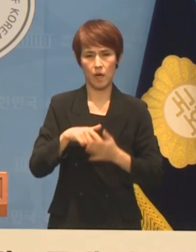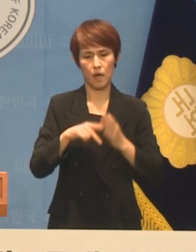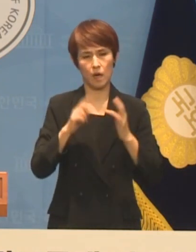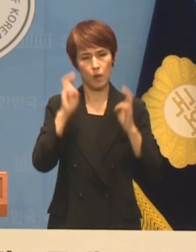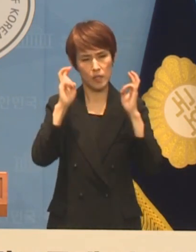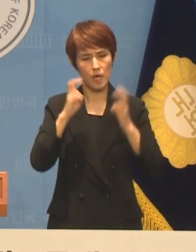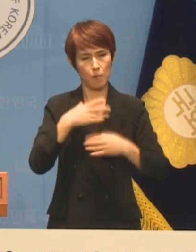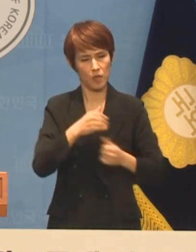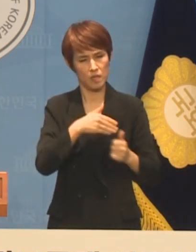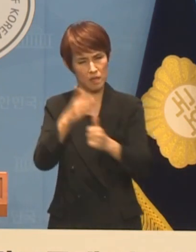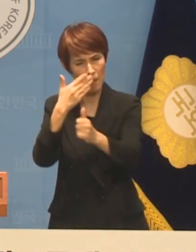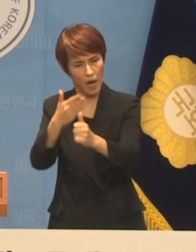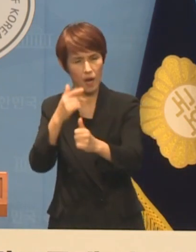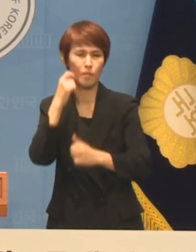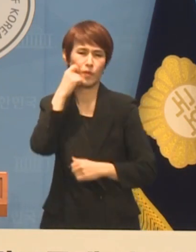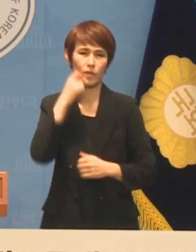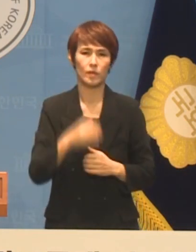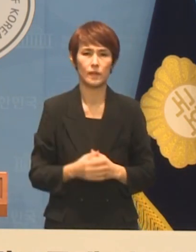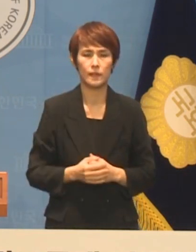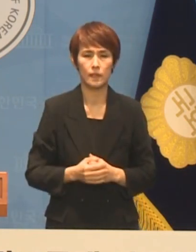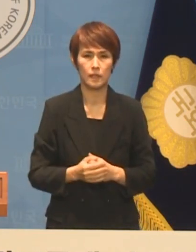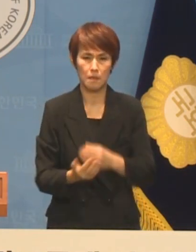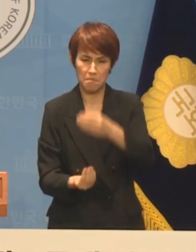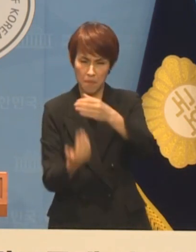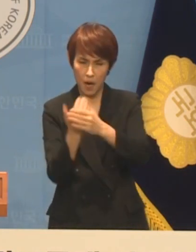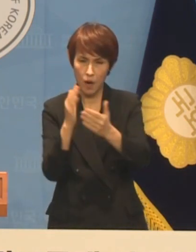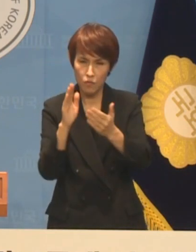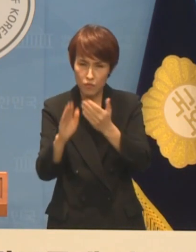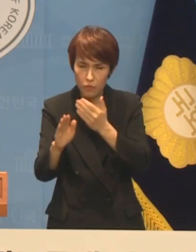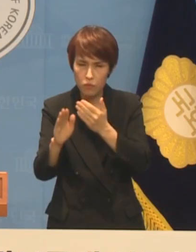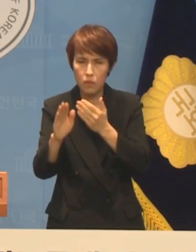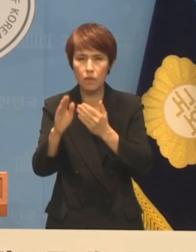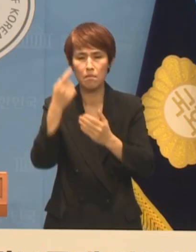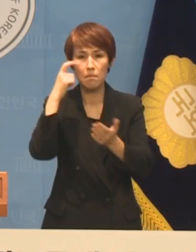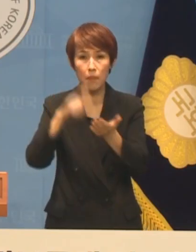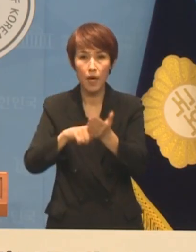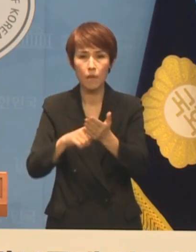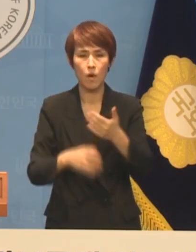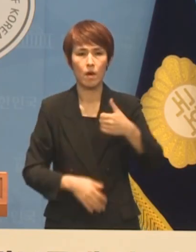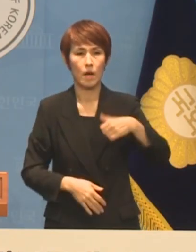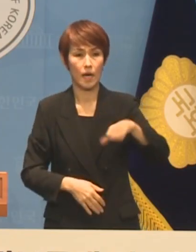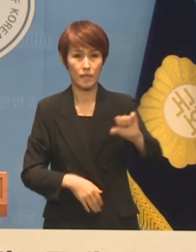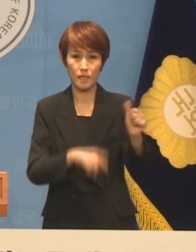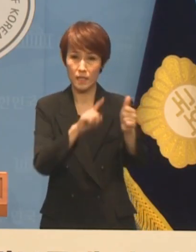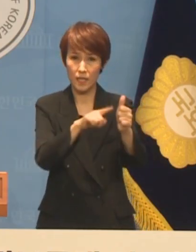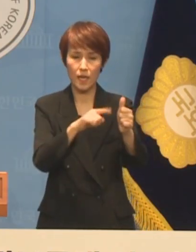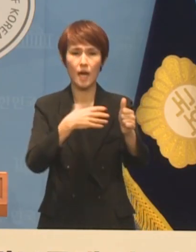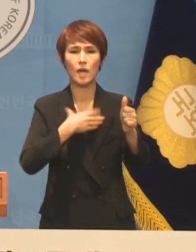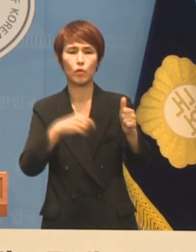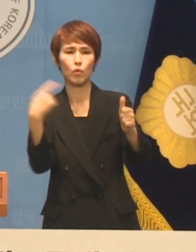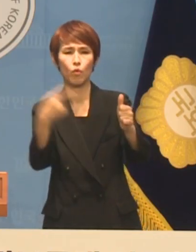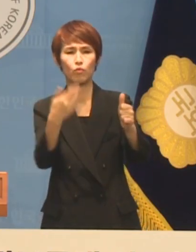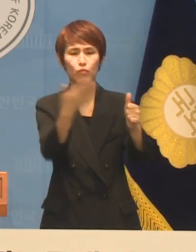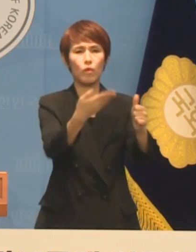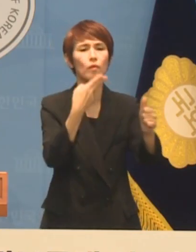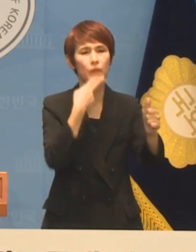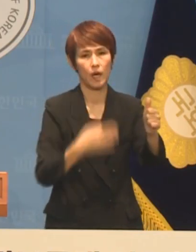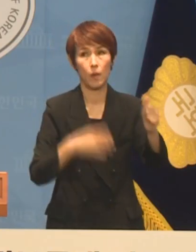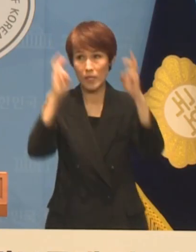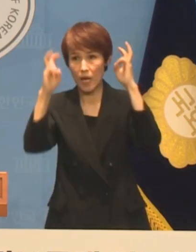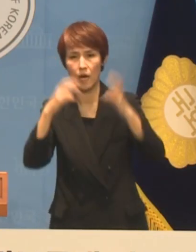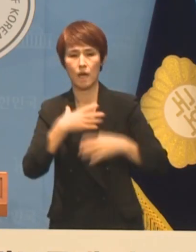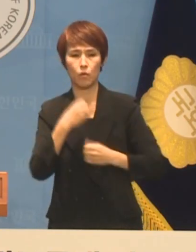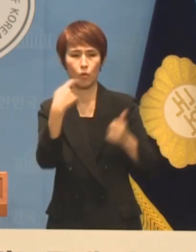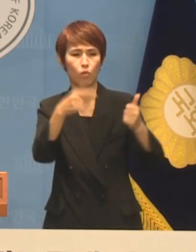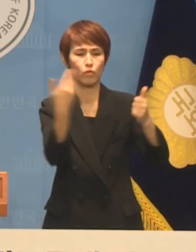수 없었습니다. 사고 이후에 알게 된 일이지만 아들에게 적합한 안전교육도